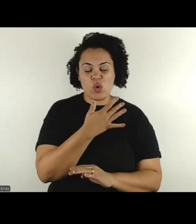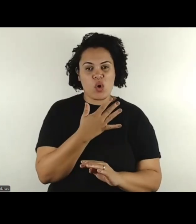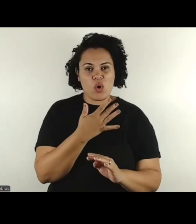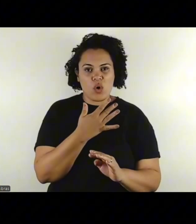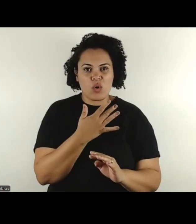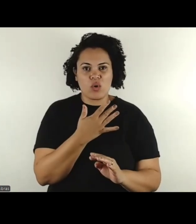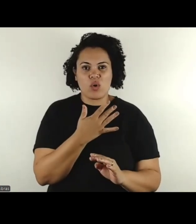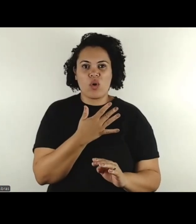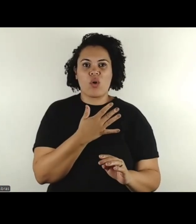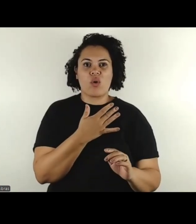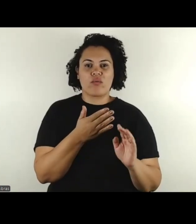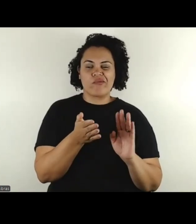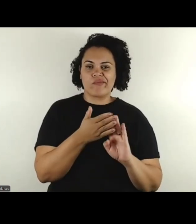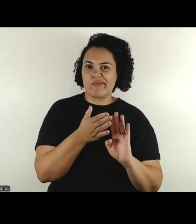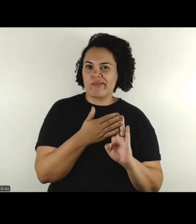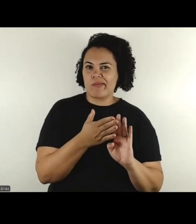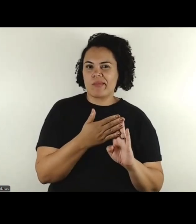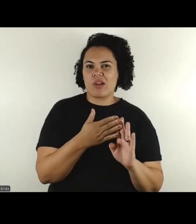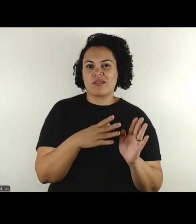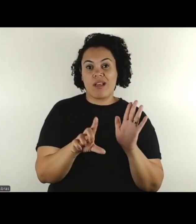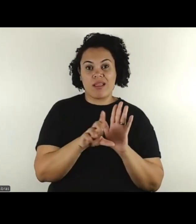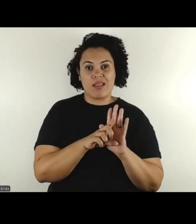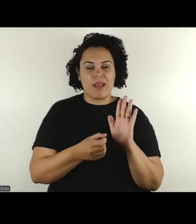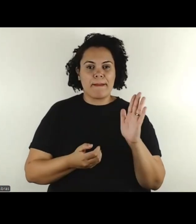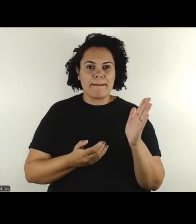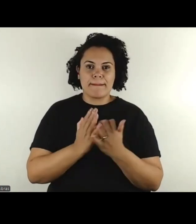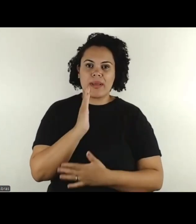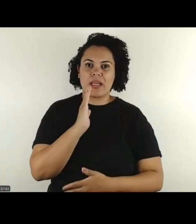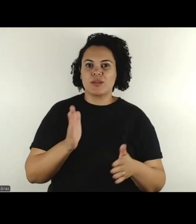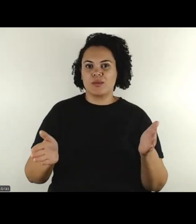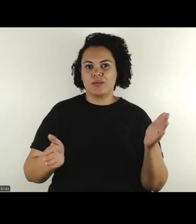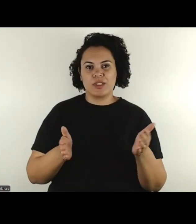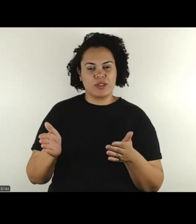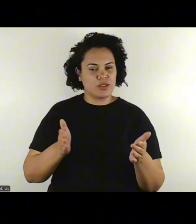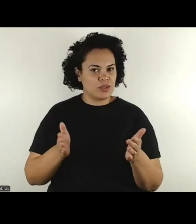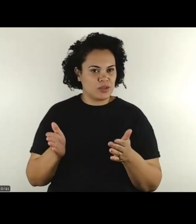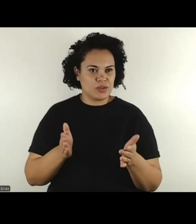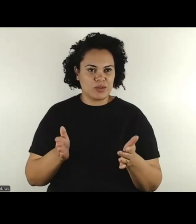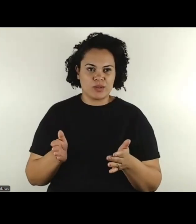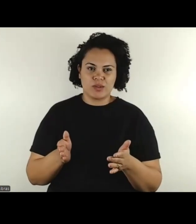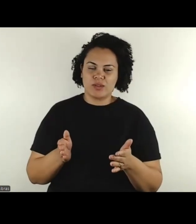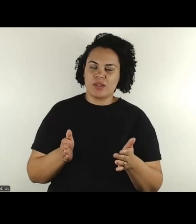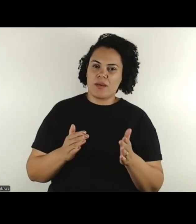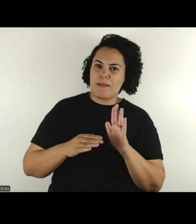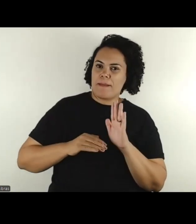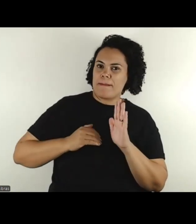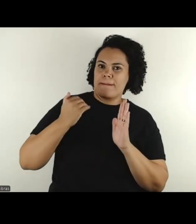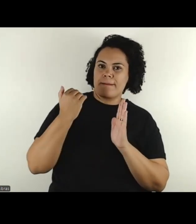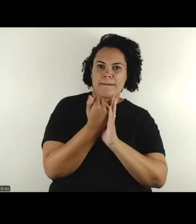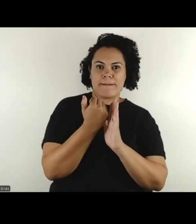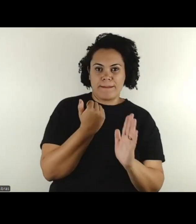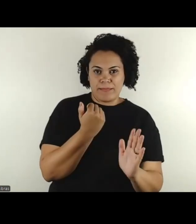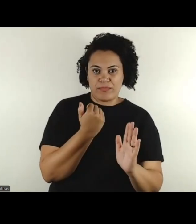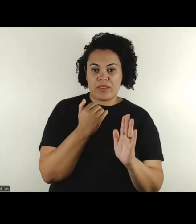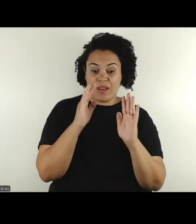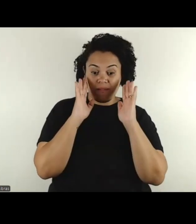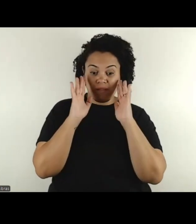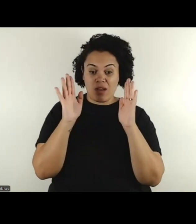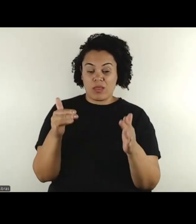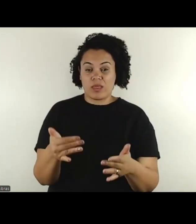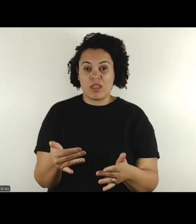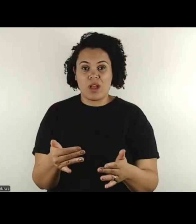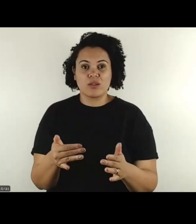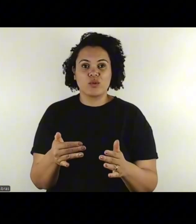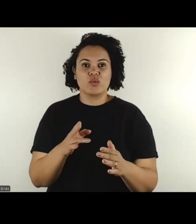daquelas legislações que foram aprovadas naquele período foram impactos muito maiores, né, para a política de álcool e outras drogas